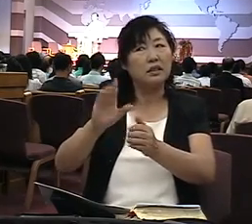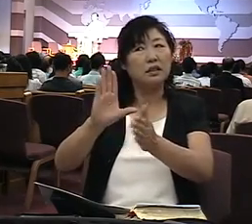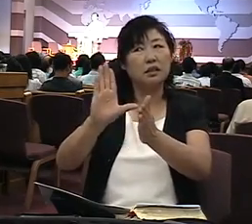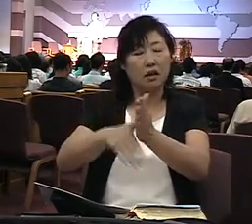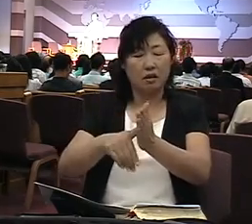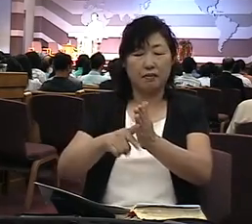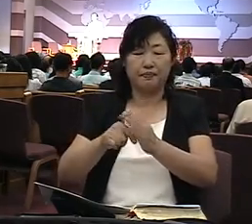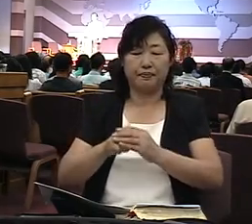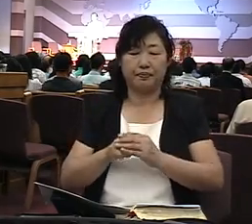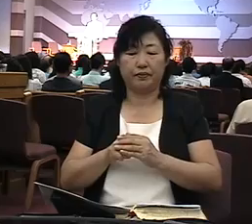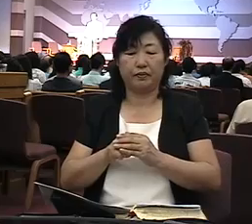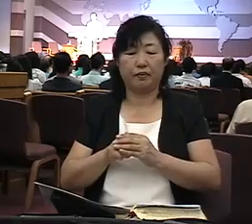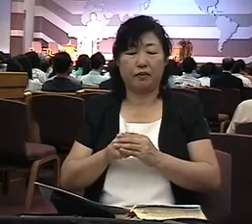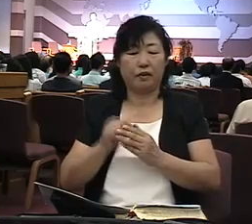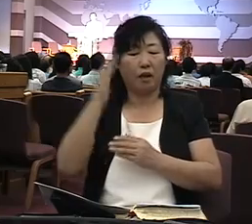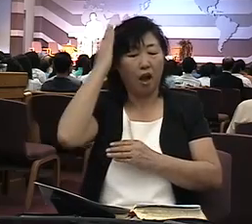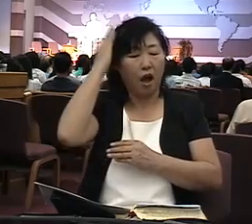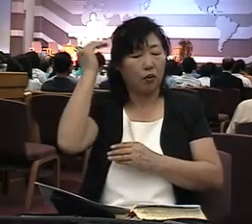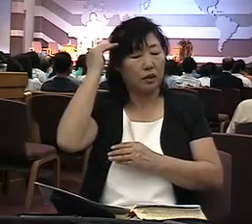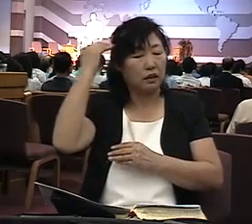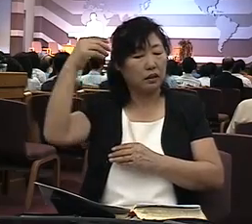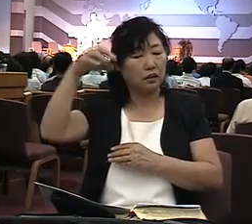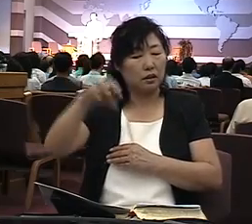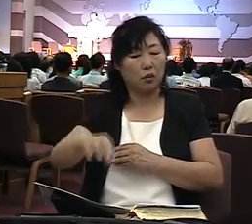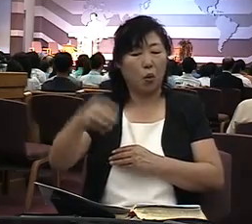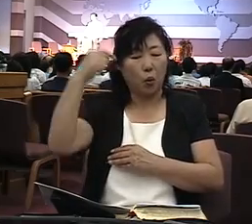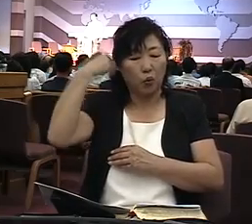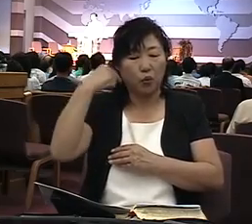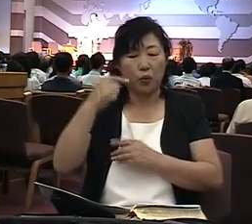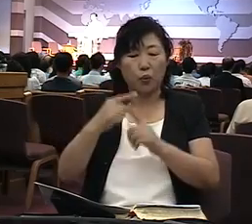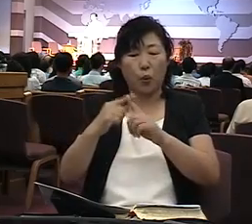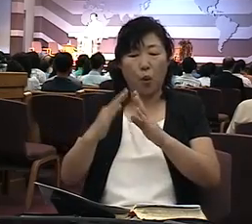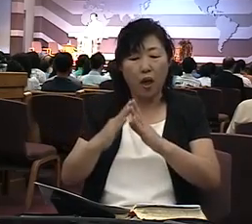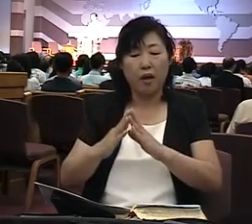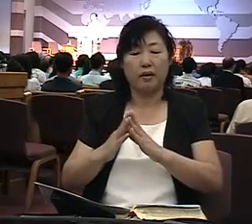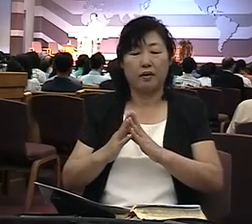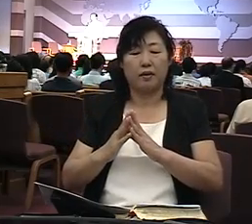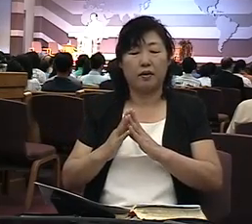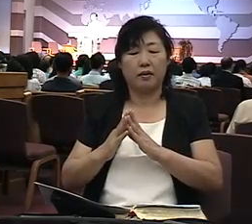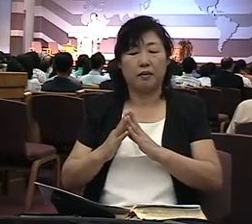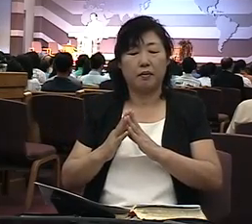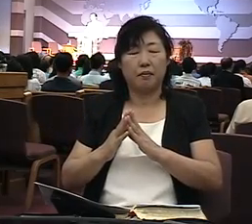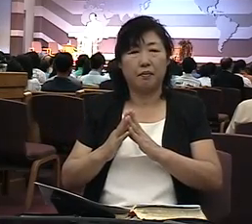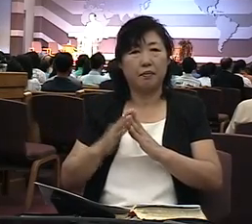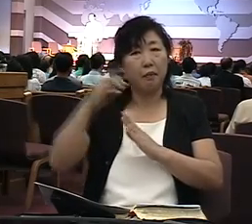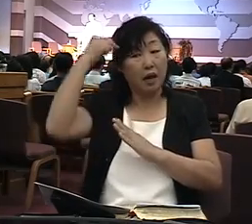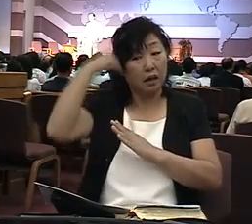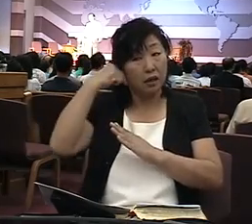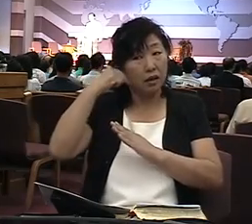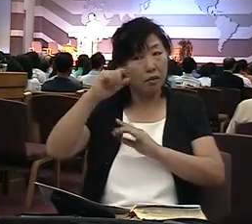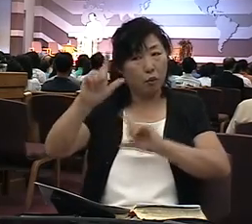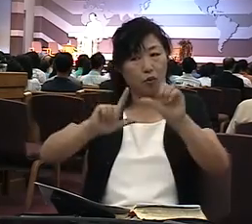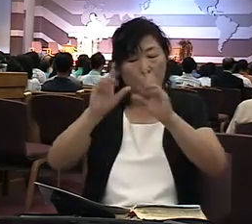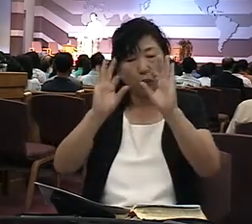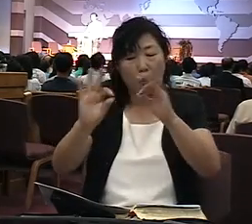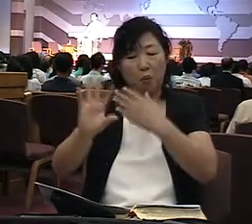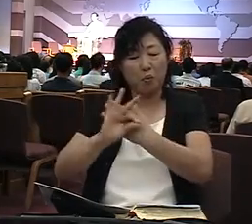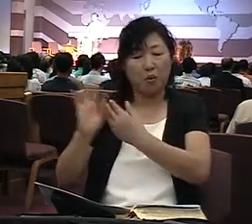그때의 그 한국에서 느끼고 한국 교회의 그 반응의 모습을 보면서 참